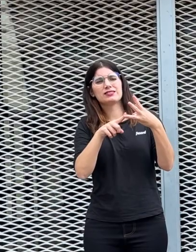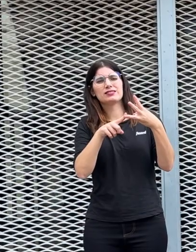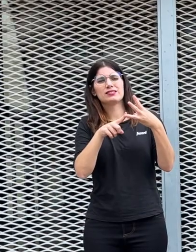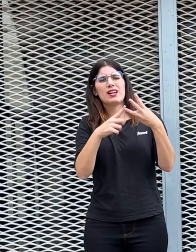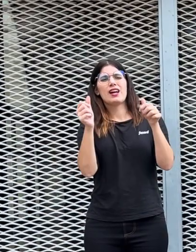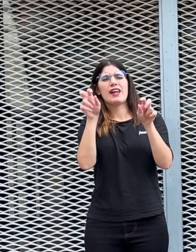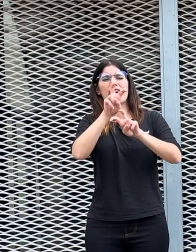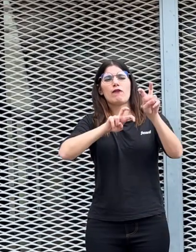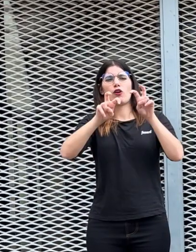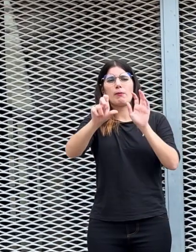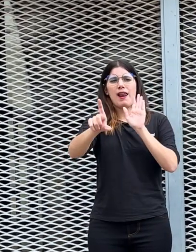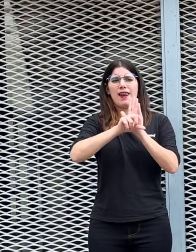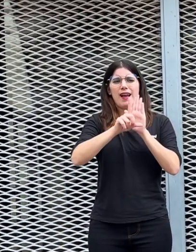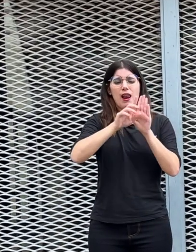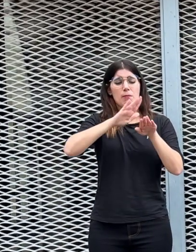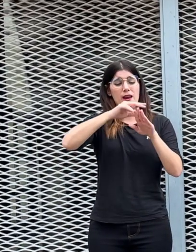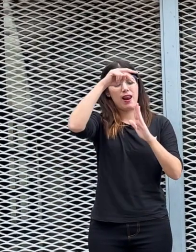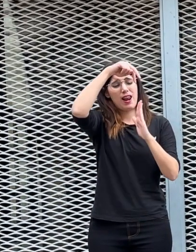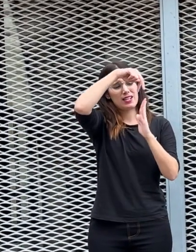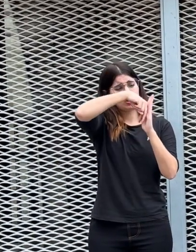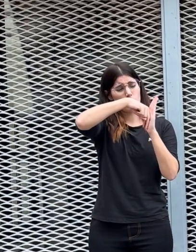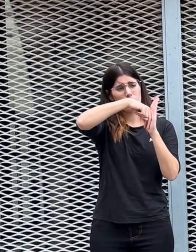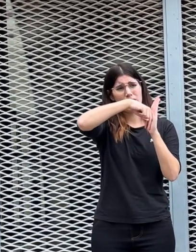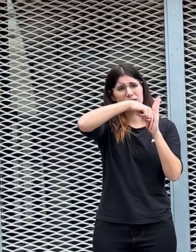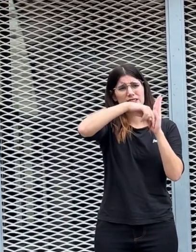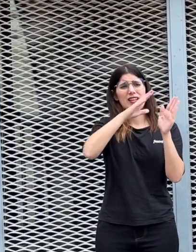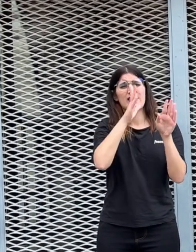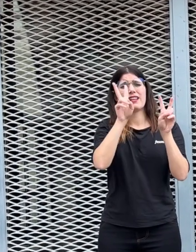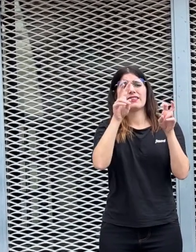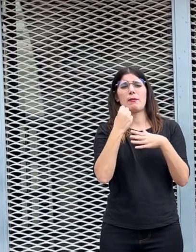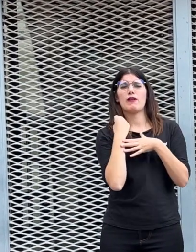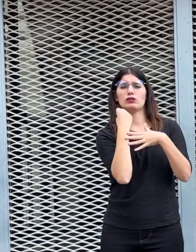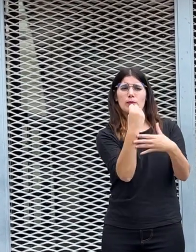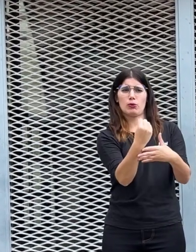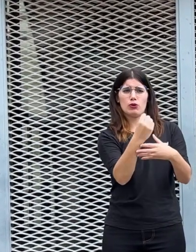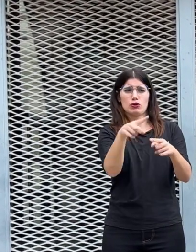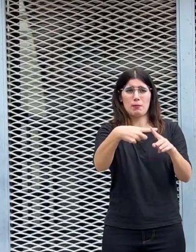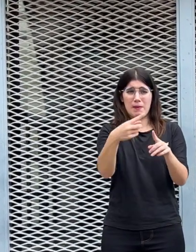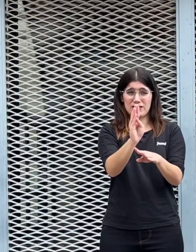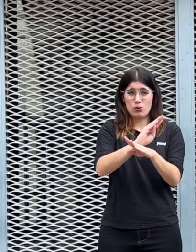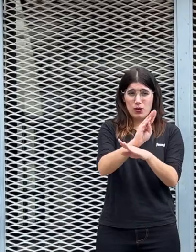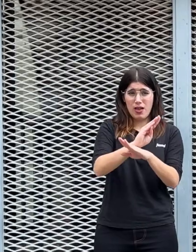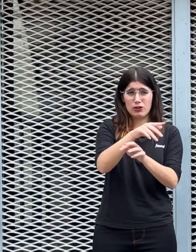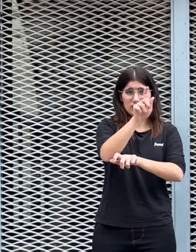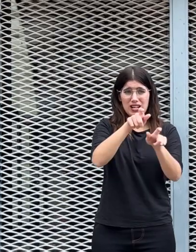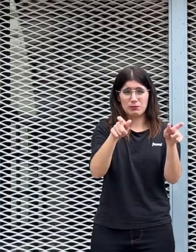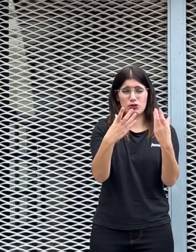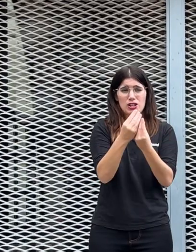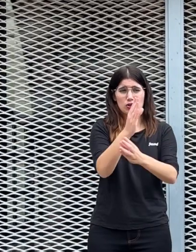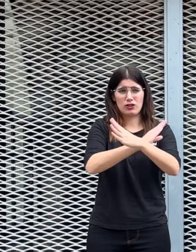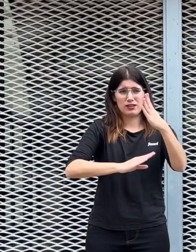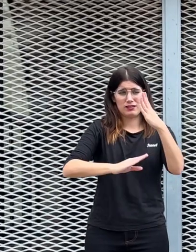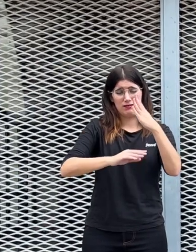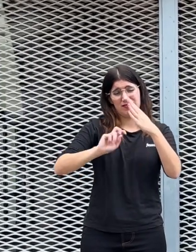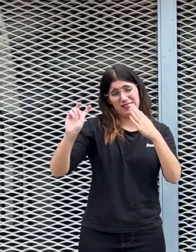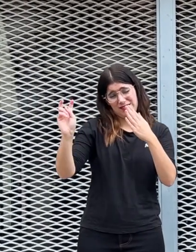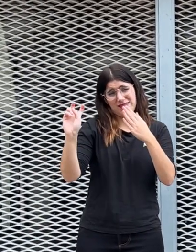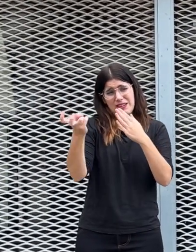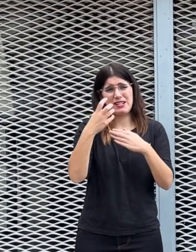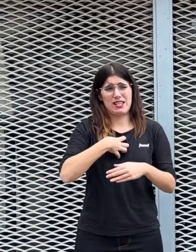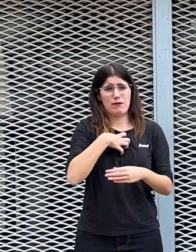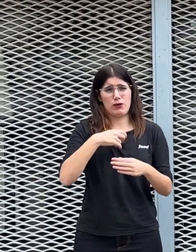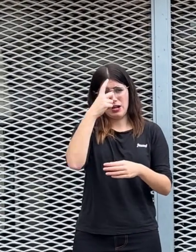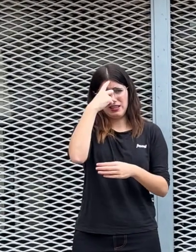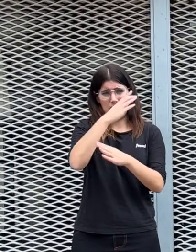Reforma legal a las normas sobre los apoyos y cuidados a las personas con diversidad funcional